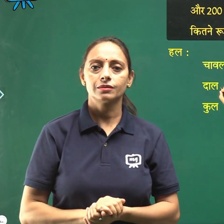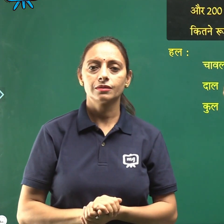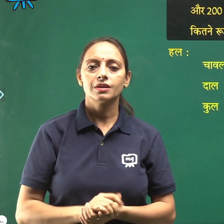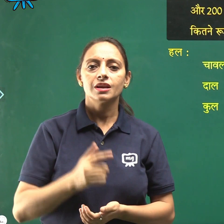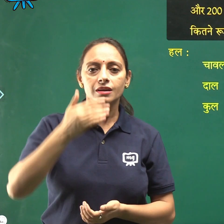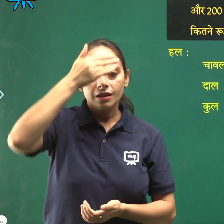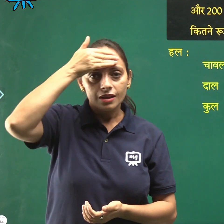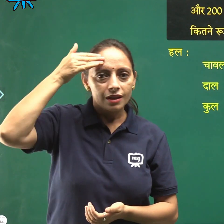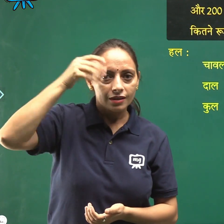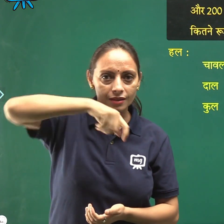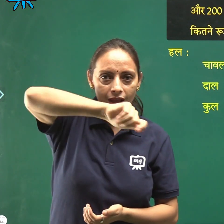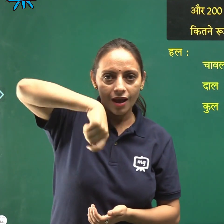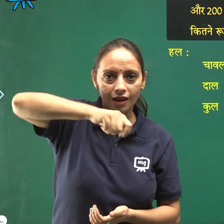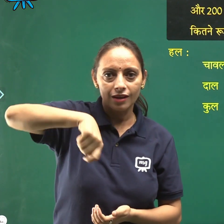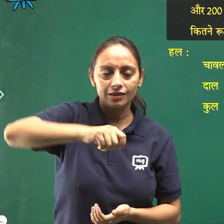दाल